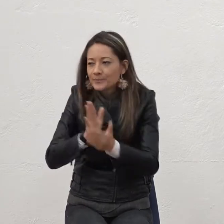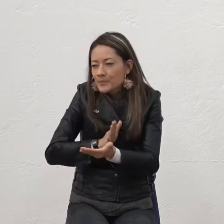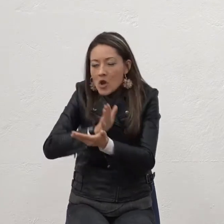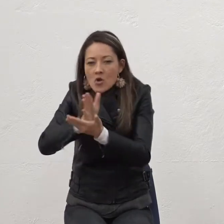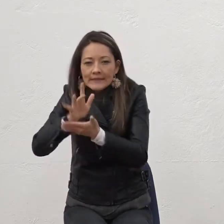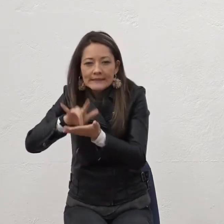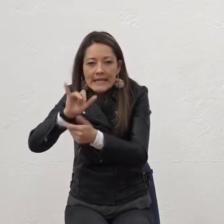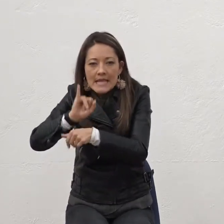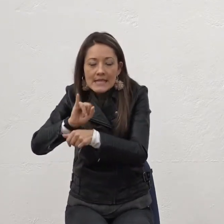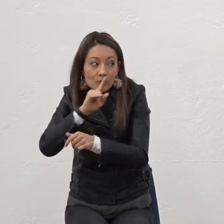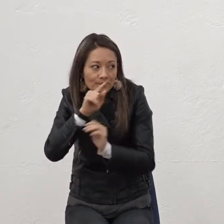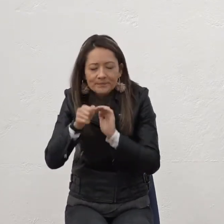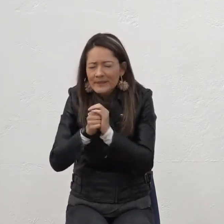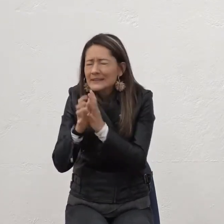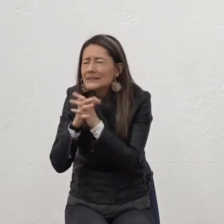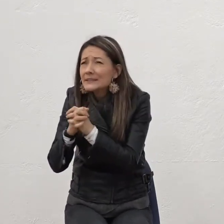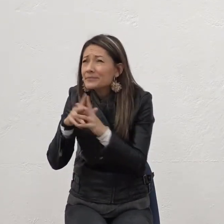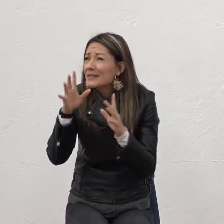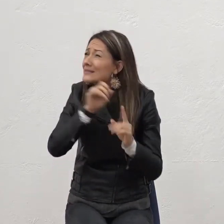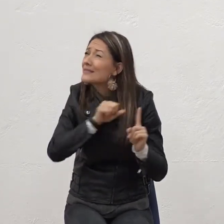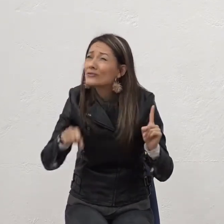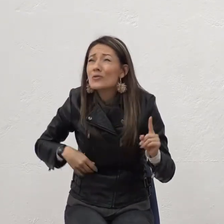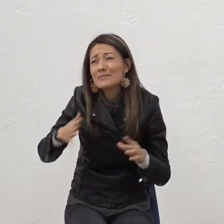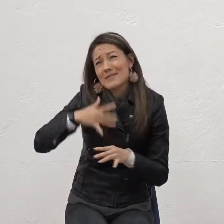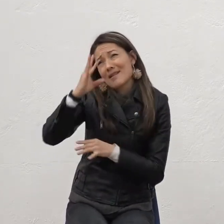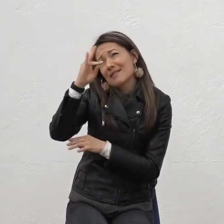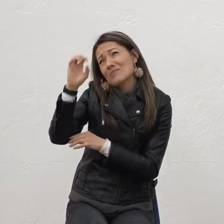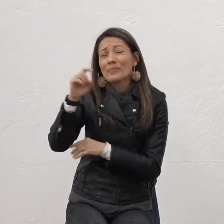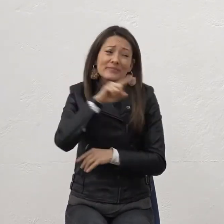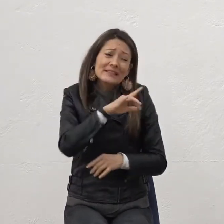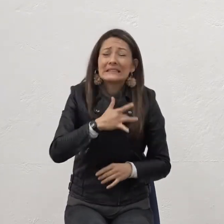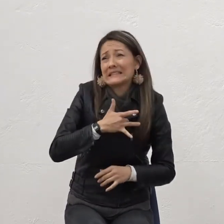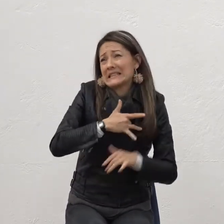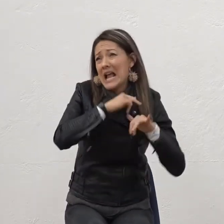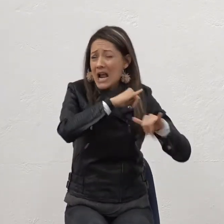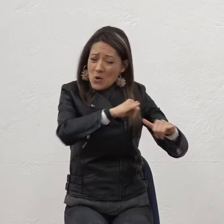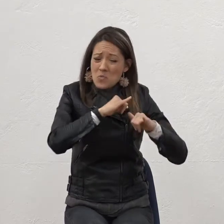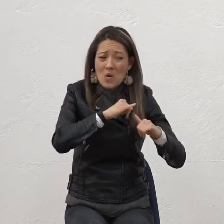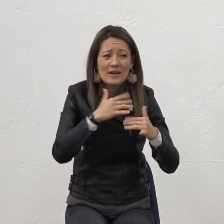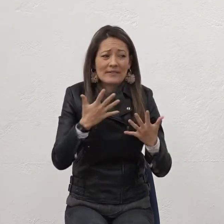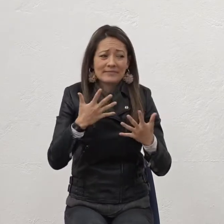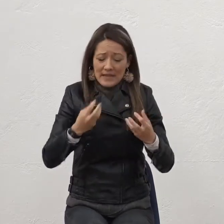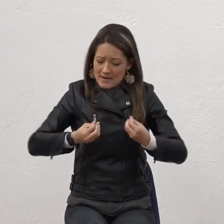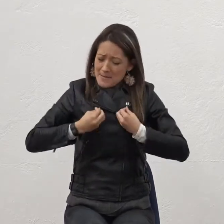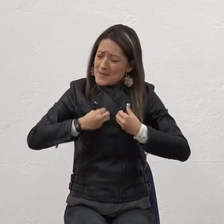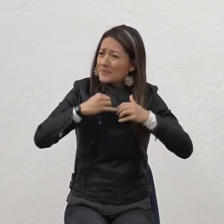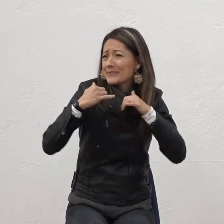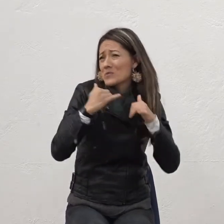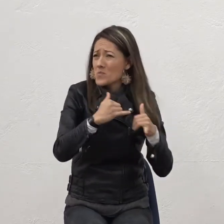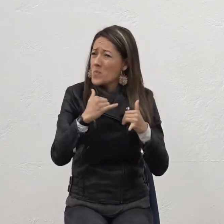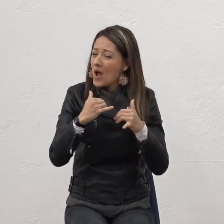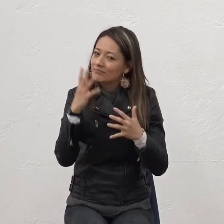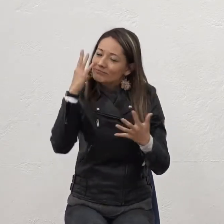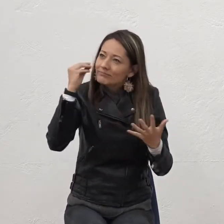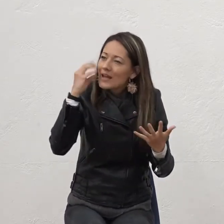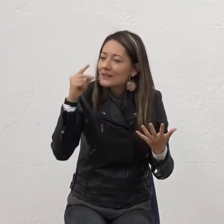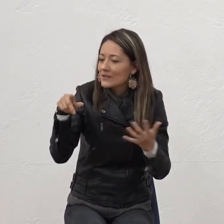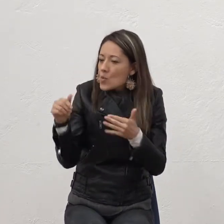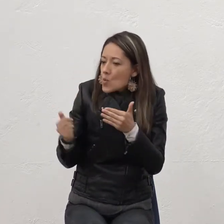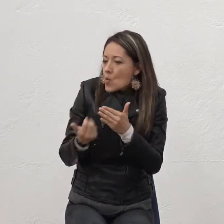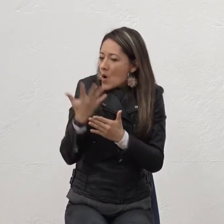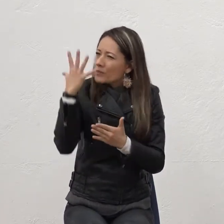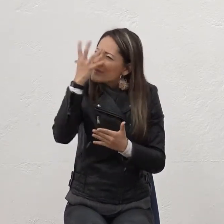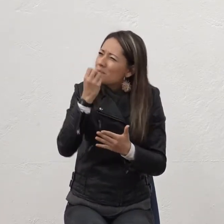única oración era: Señor, mi esposo, Señor, que él sienta lo que yo siento, que él viva lo que yo estoy viviendo. Esto para mí es